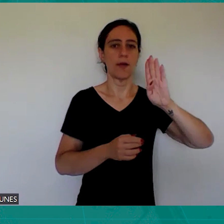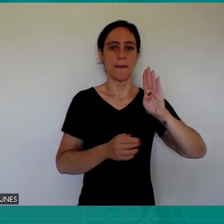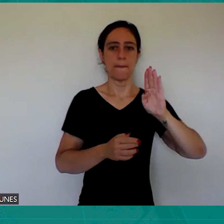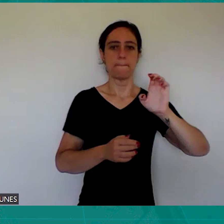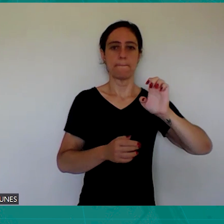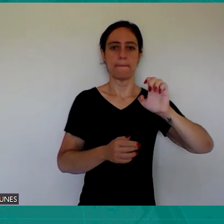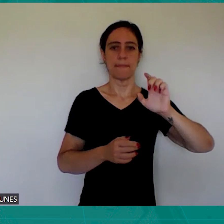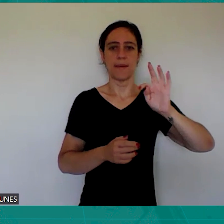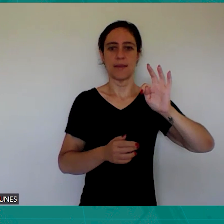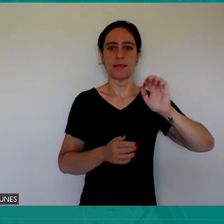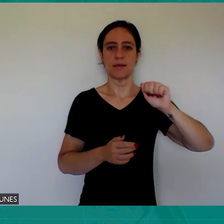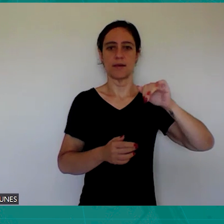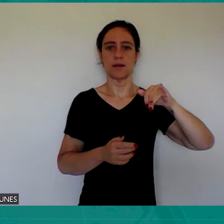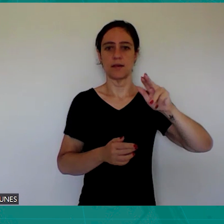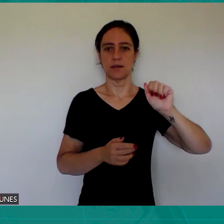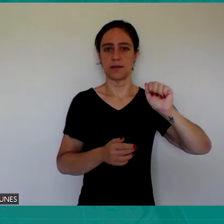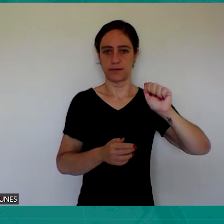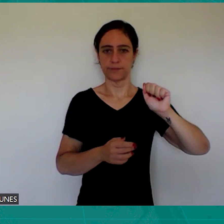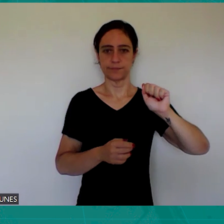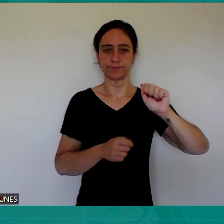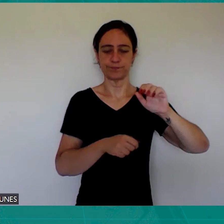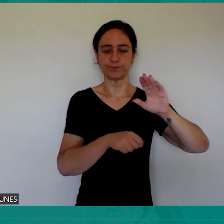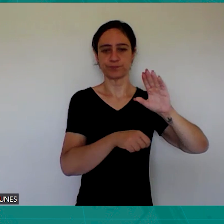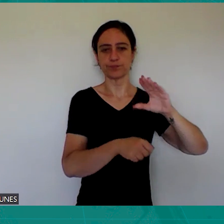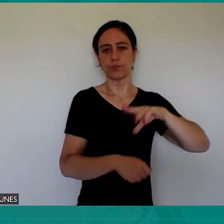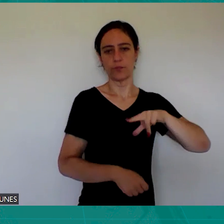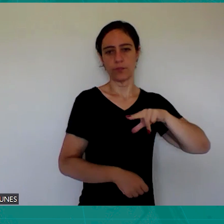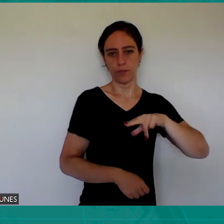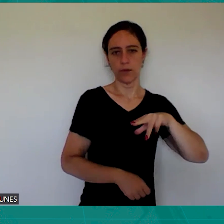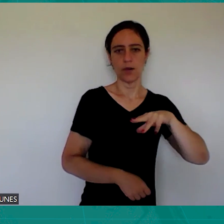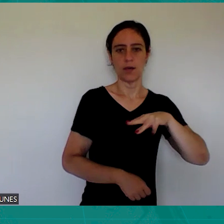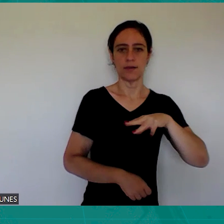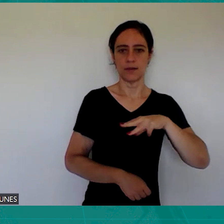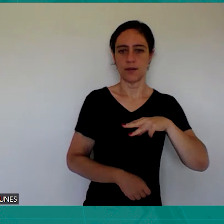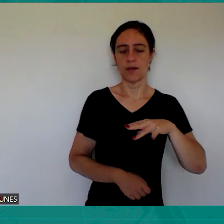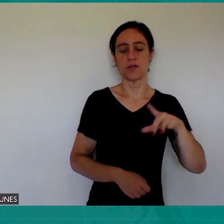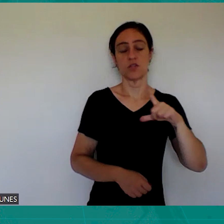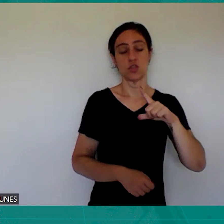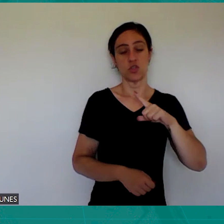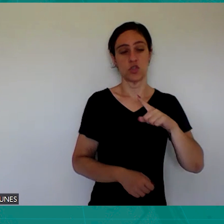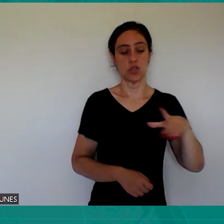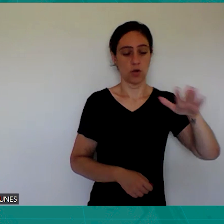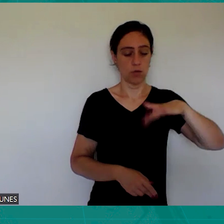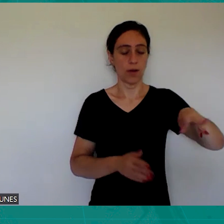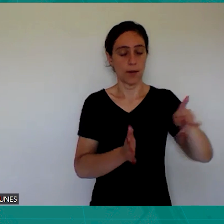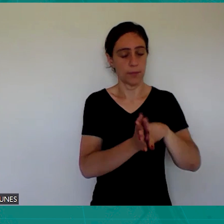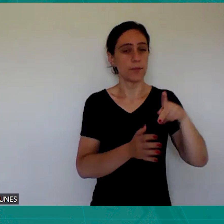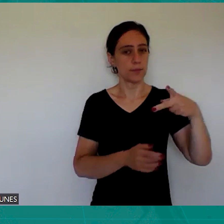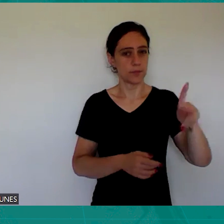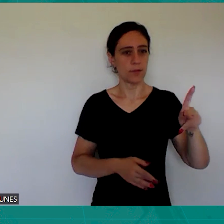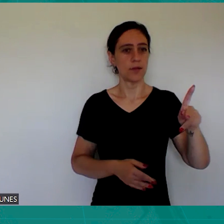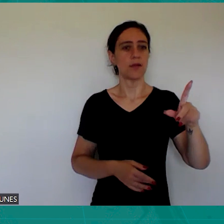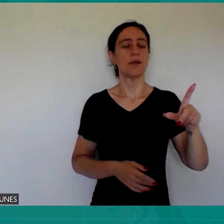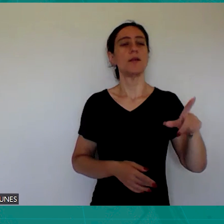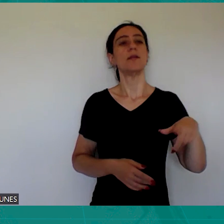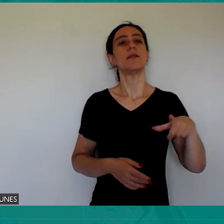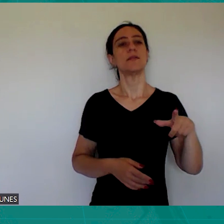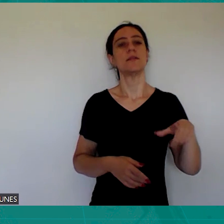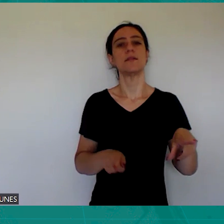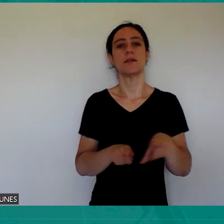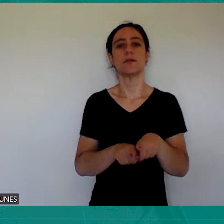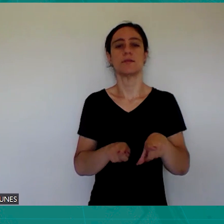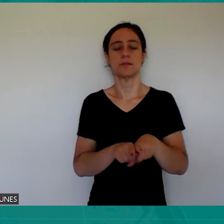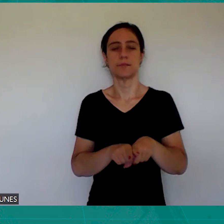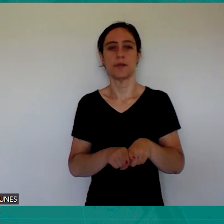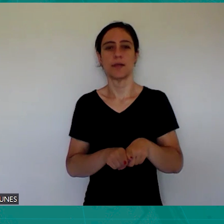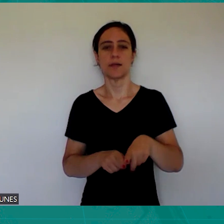um ambiente próprio dele, e ali estava um banquete oferecido por Simão o leproso.